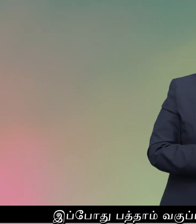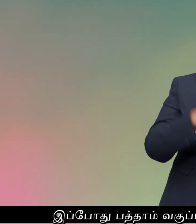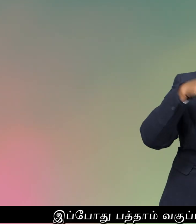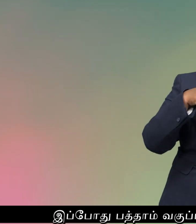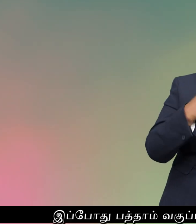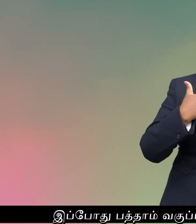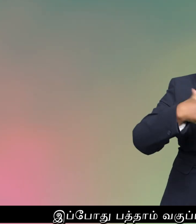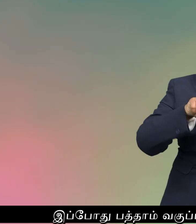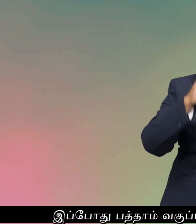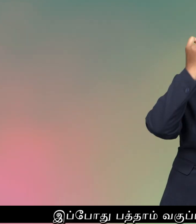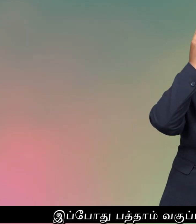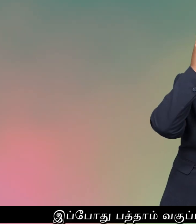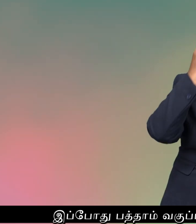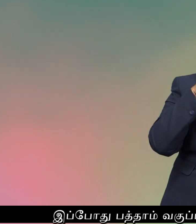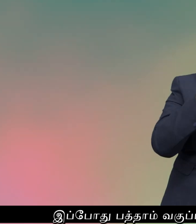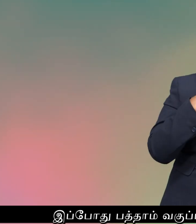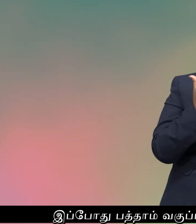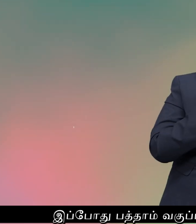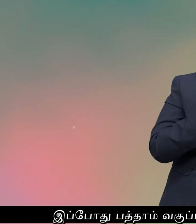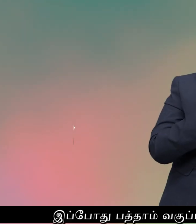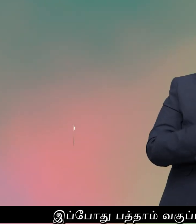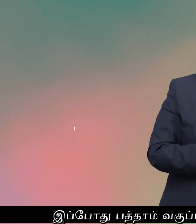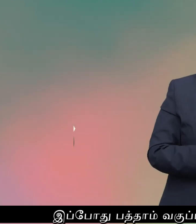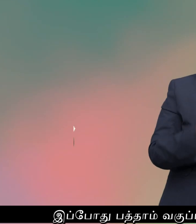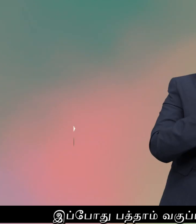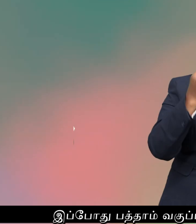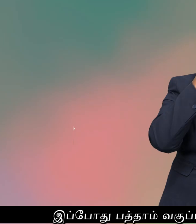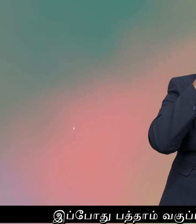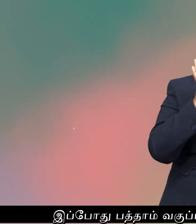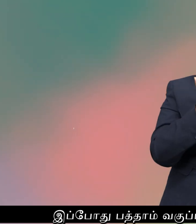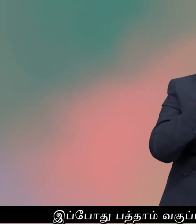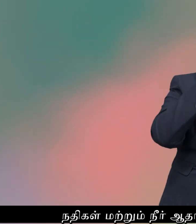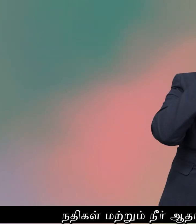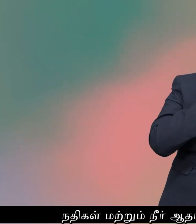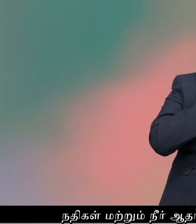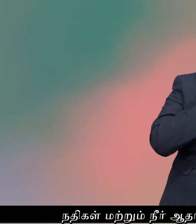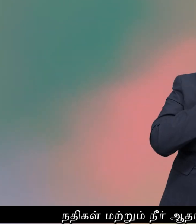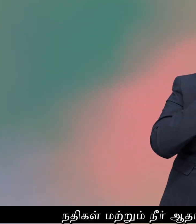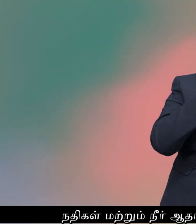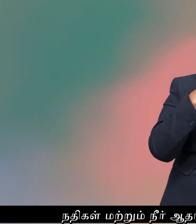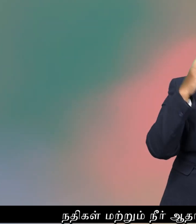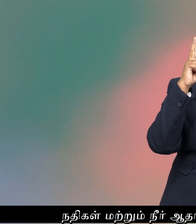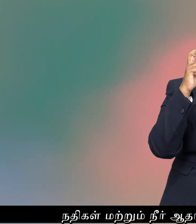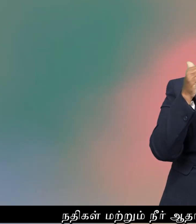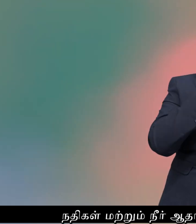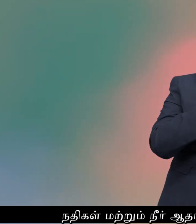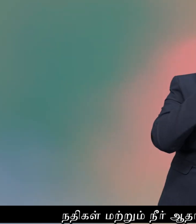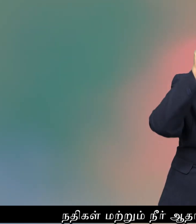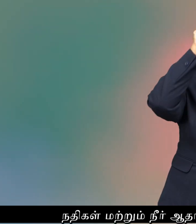இப்போது 10ஆம் வகுப்பு சமூக ஆய்வுகளிலிருந்து இந்திய நதிகள் மற்றும் நீர்